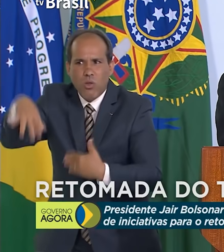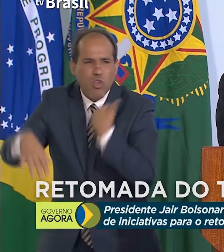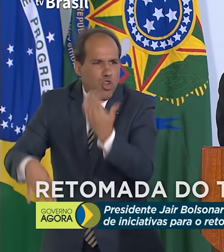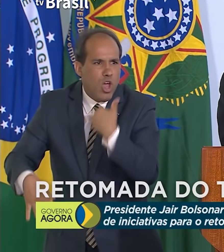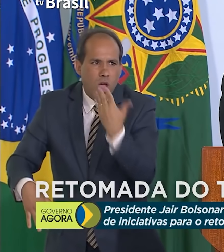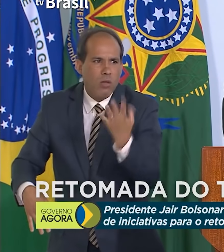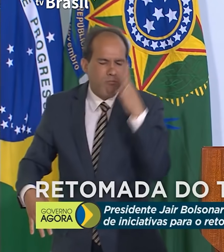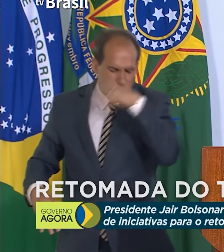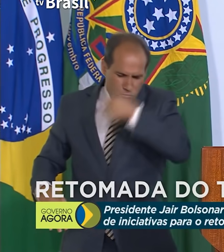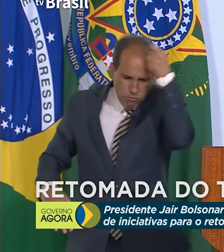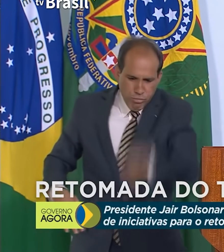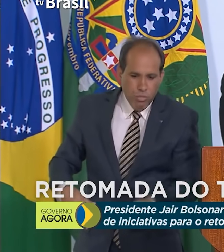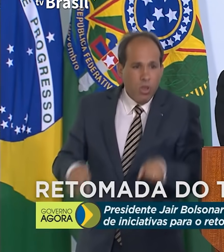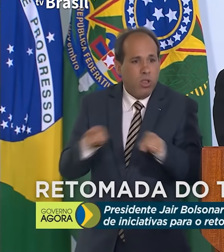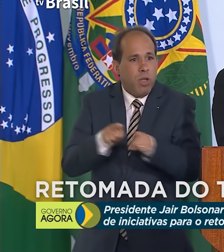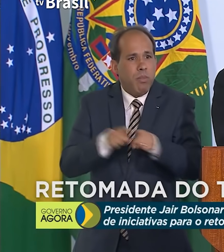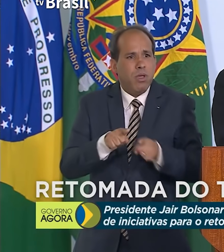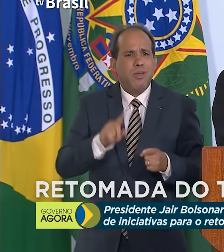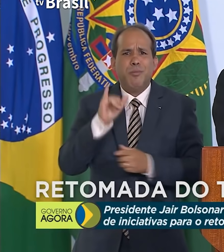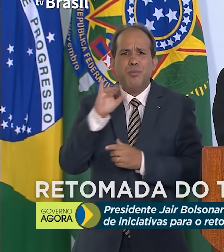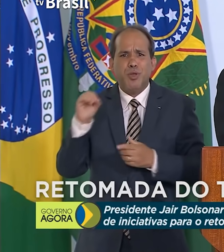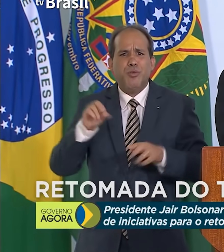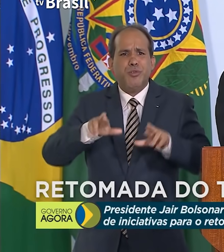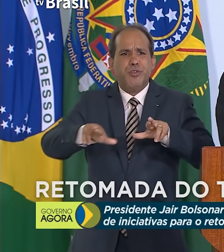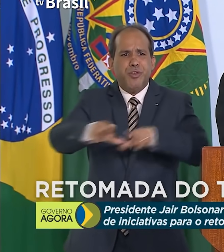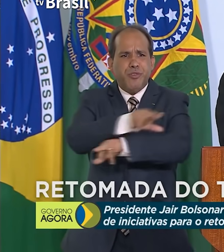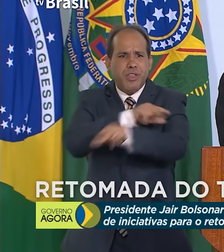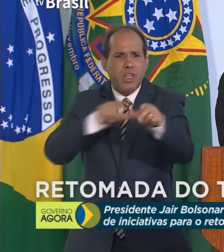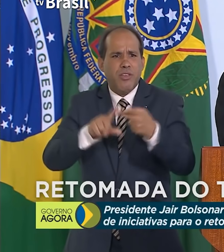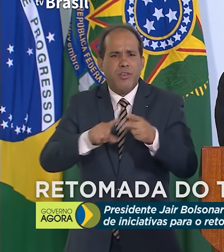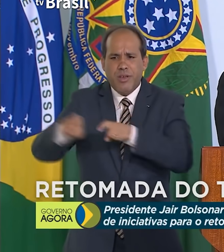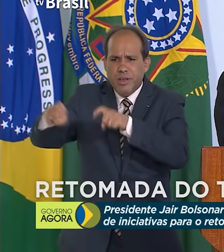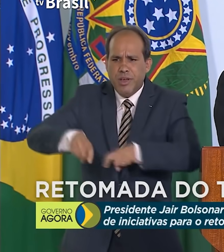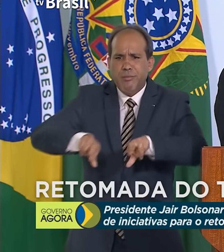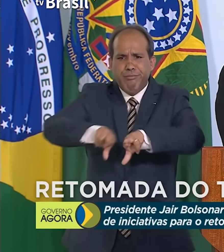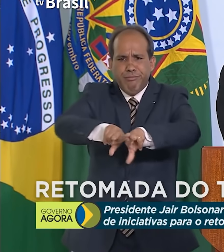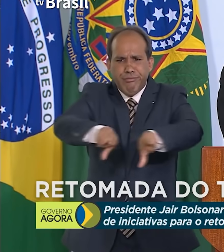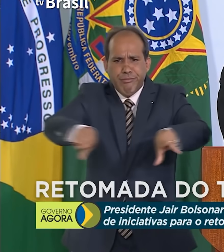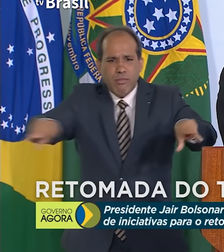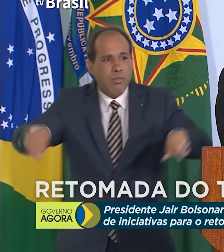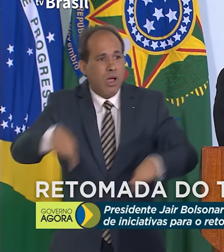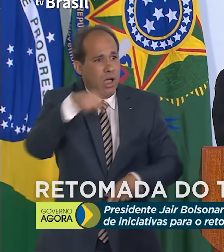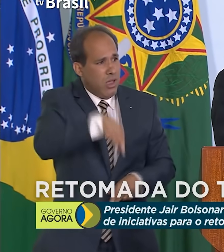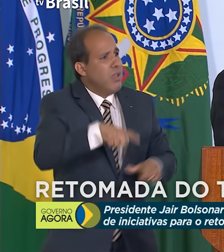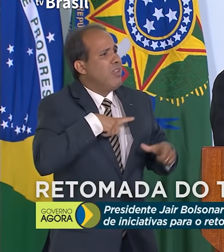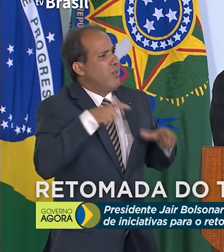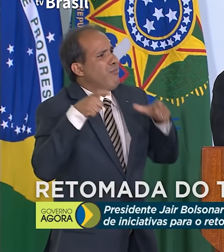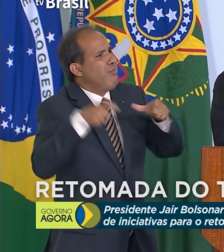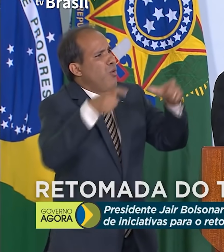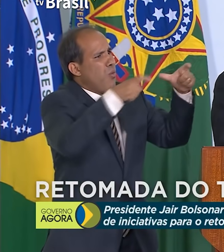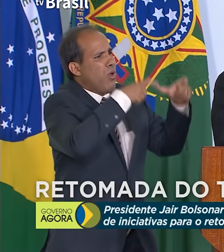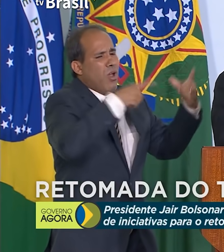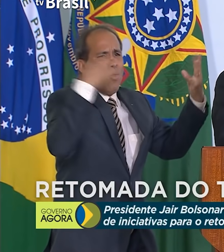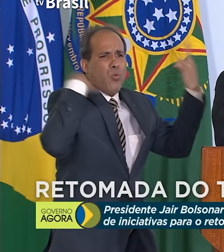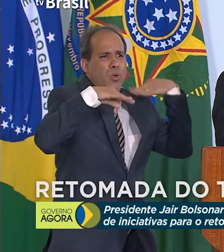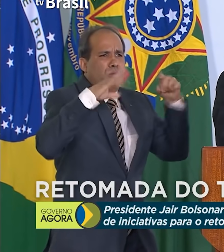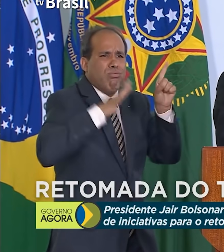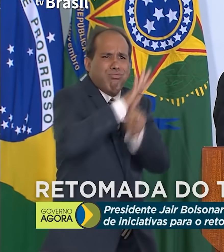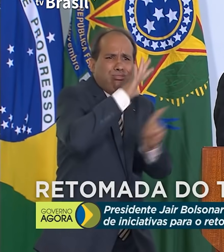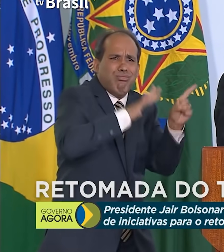minerais biodiversidade Campos agricultáveis temos regiões turísticas também